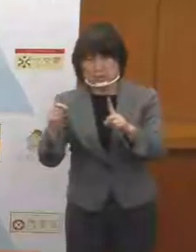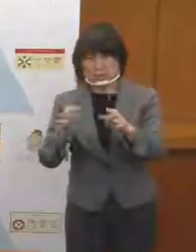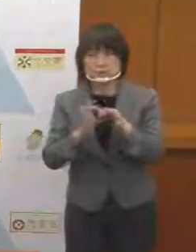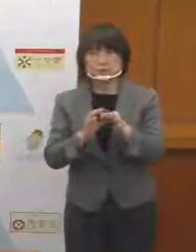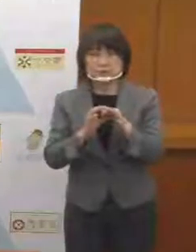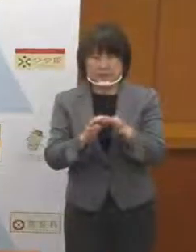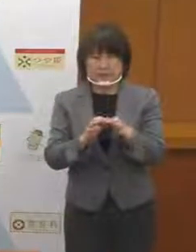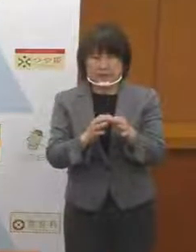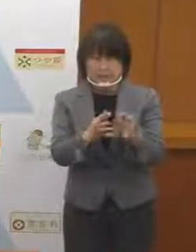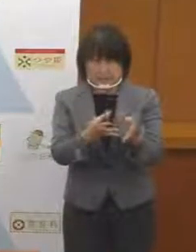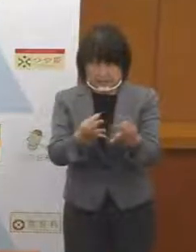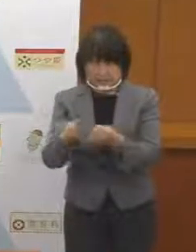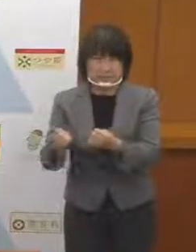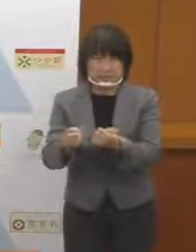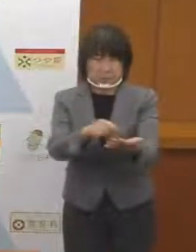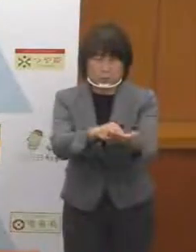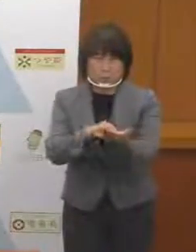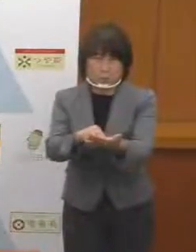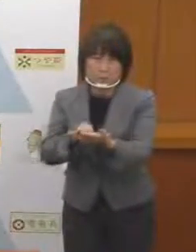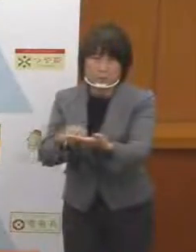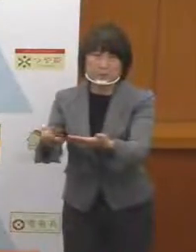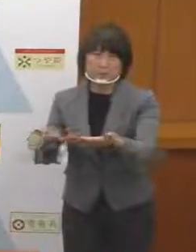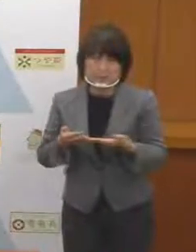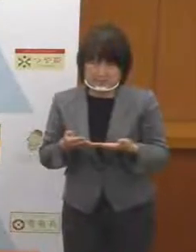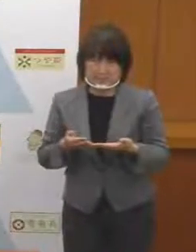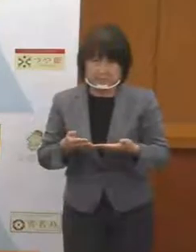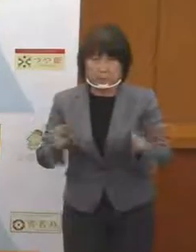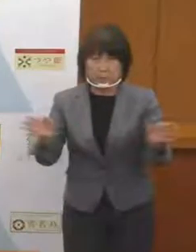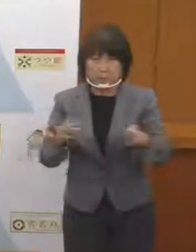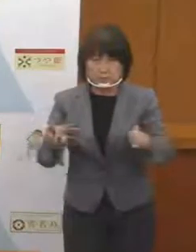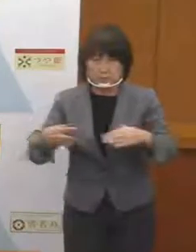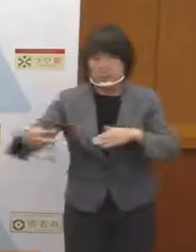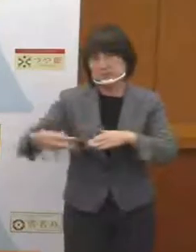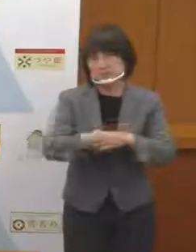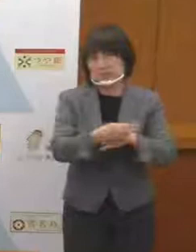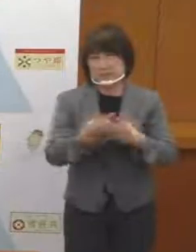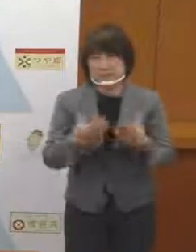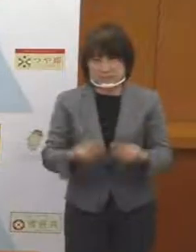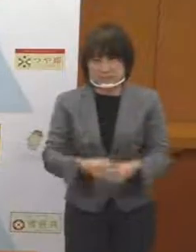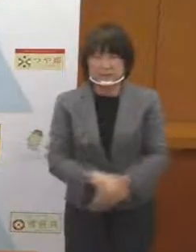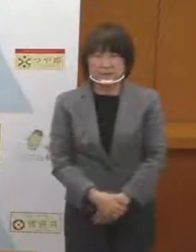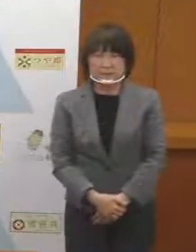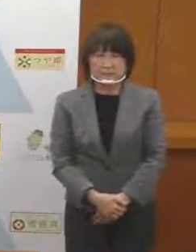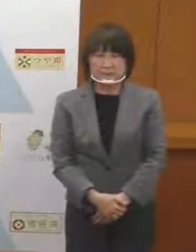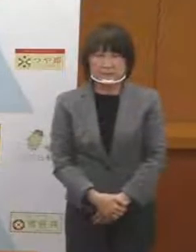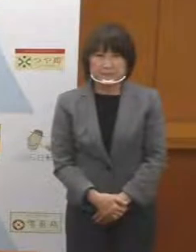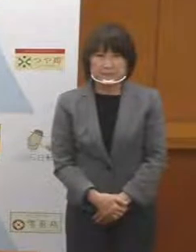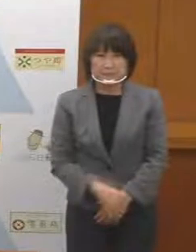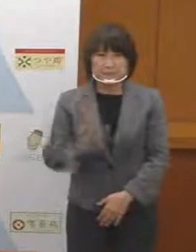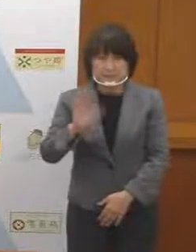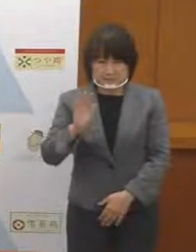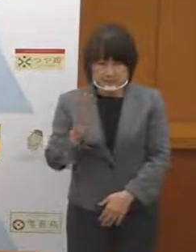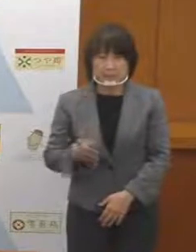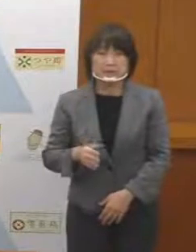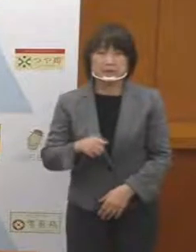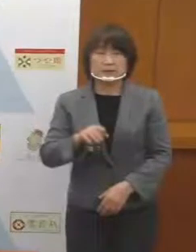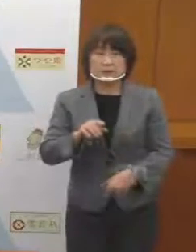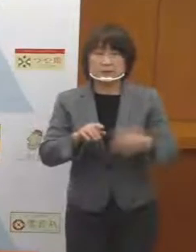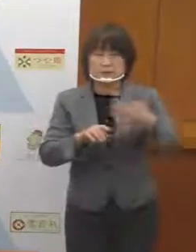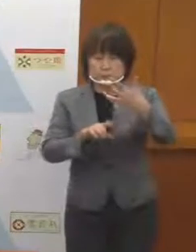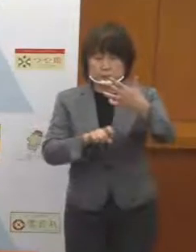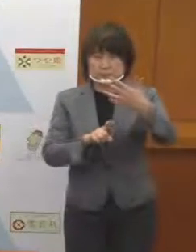はたくさんのご応募をいただき募集を締め切らせていただきましたですが11日の